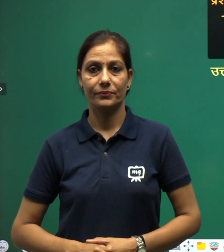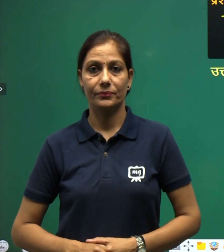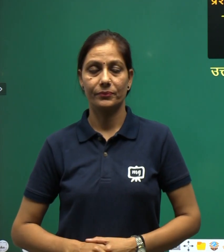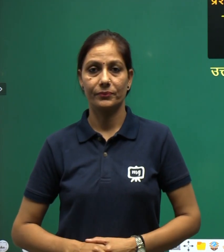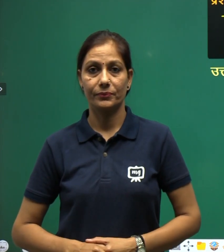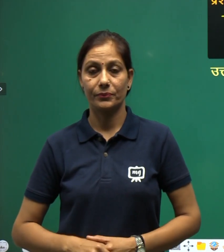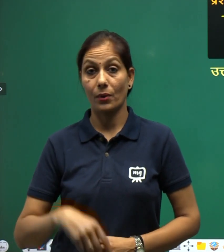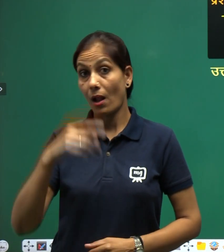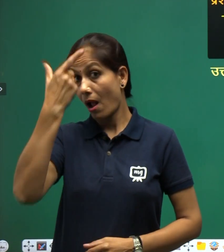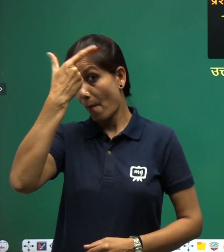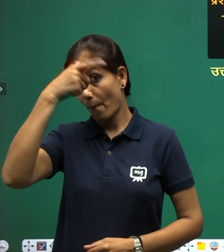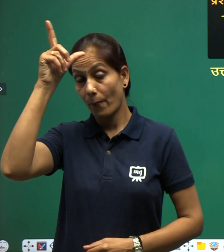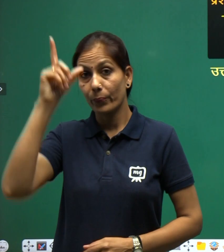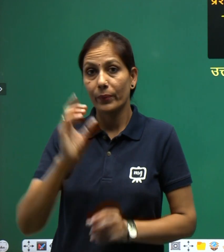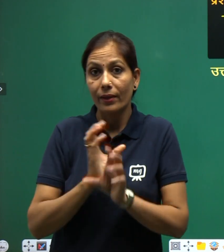भारतीयकरण किसे कहा और क्यों?